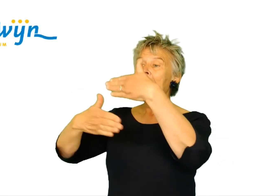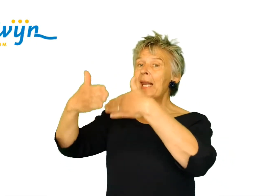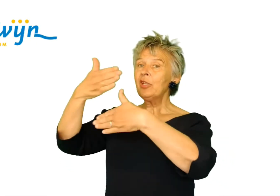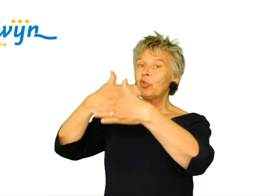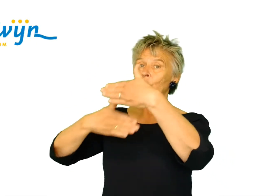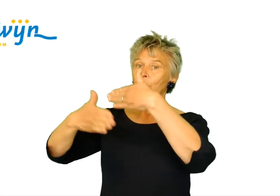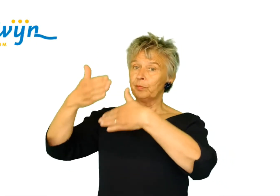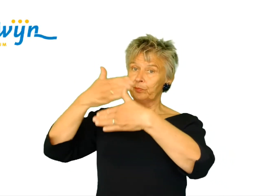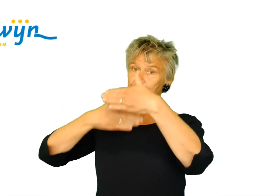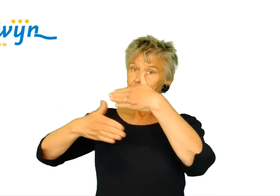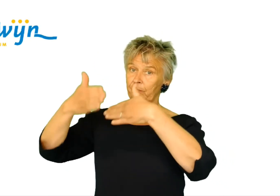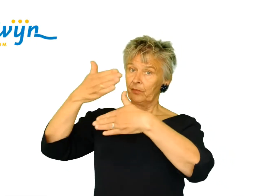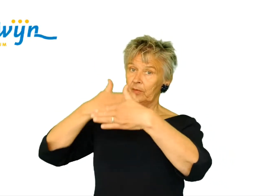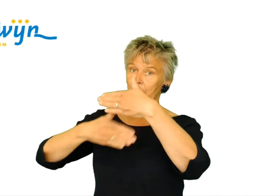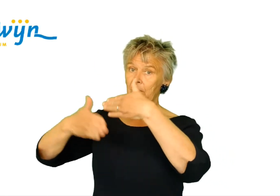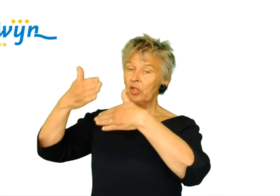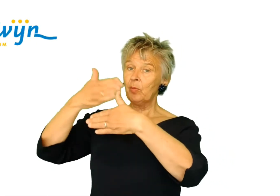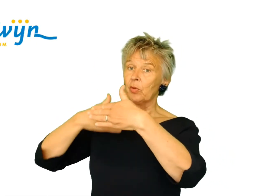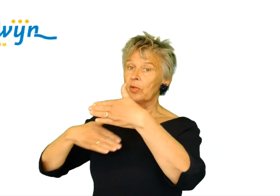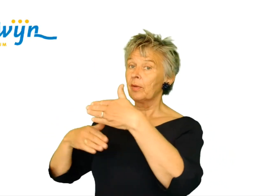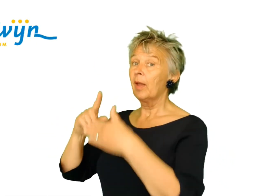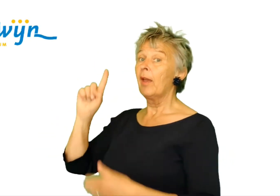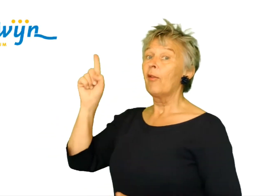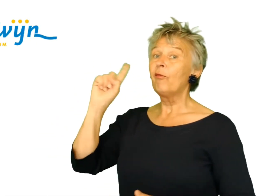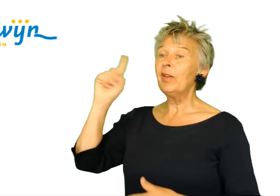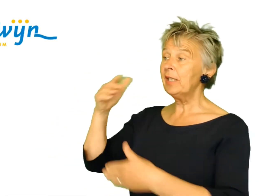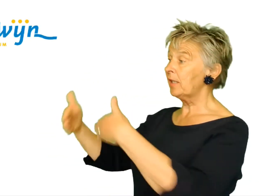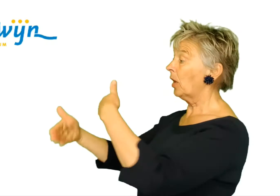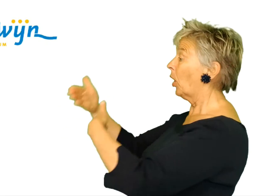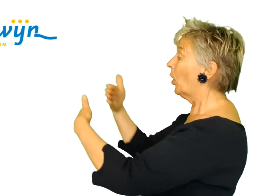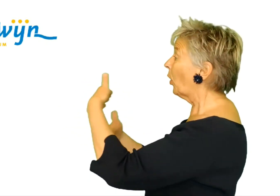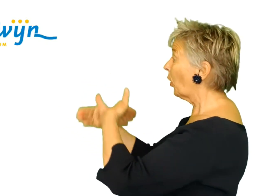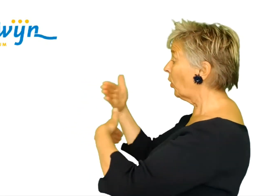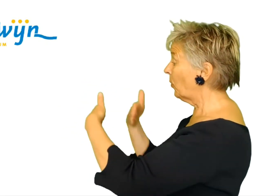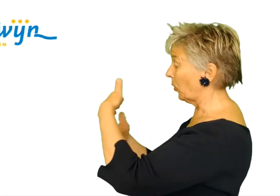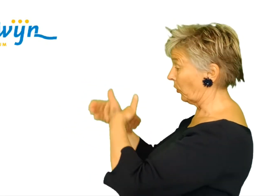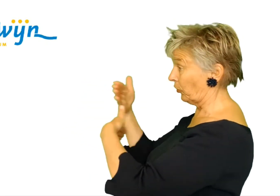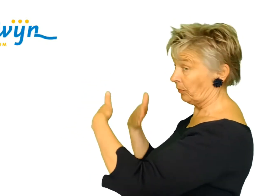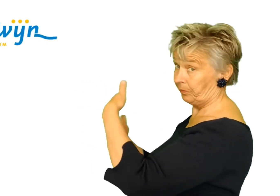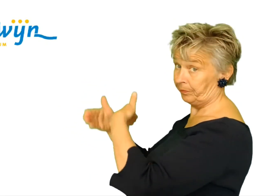Naar je toe. Het is gebeurd. Wat is er gebeurd?